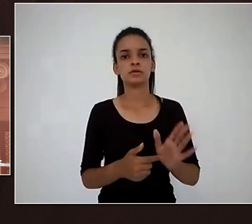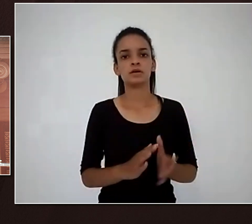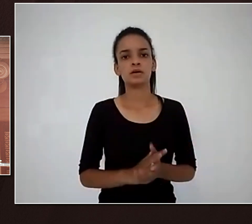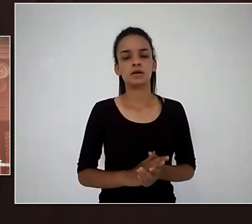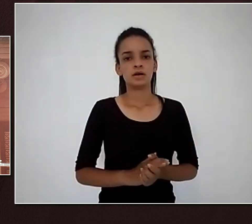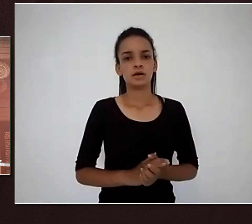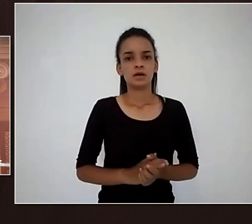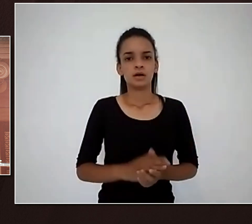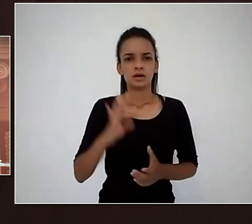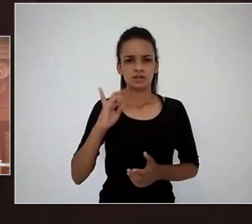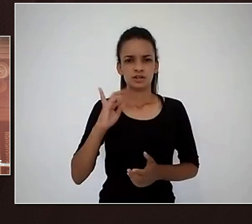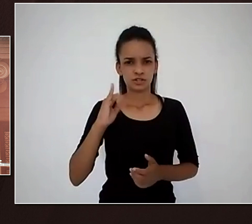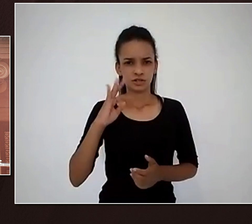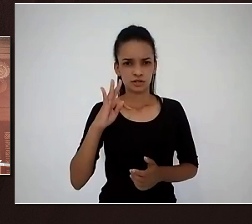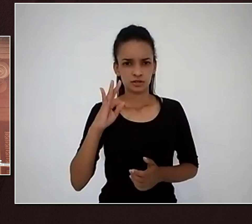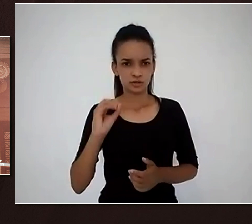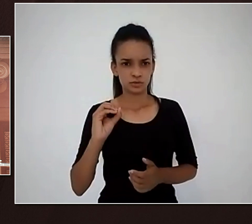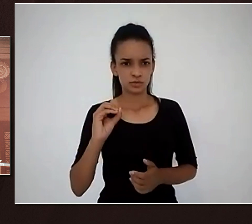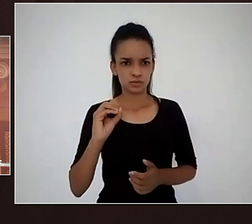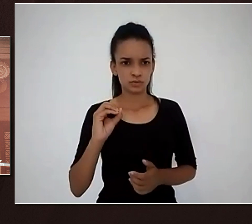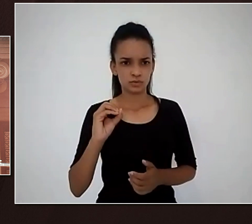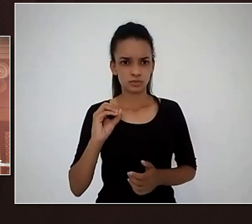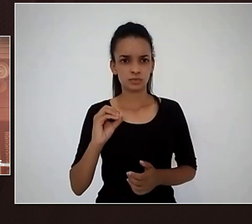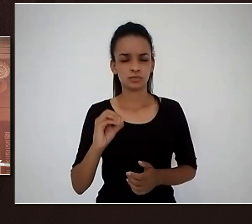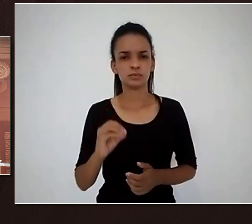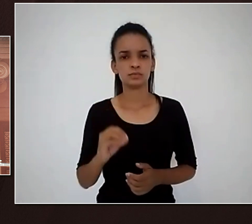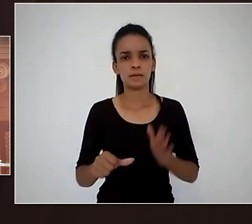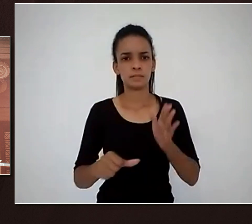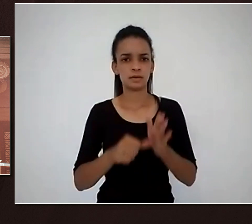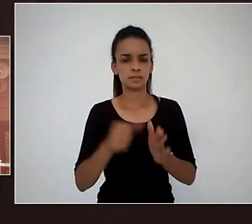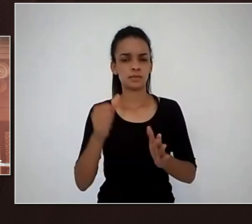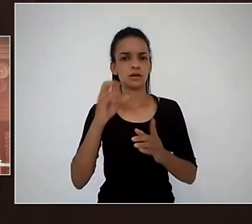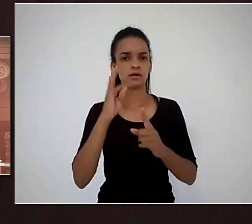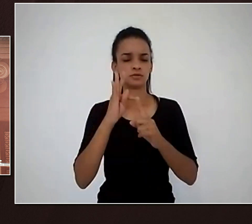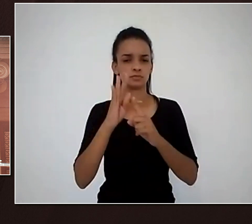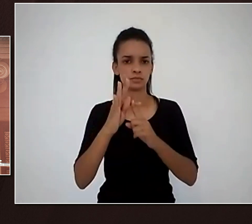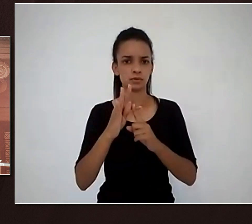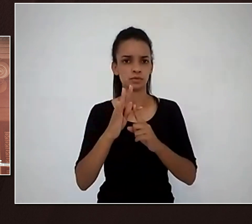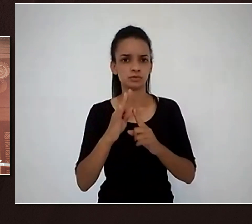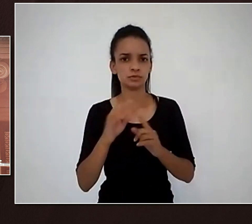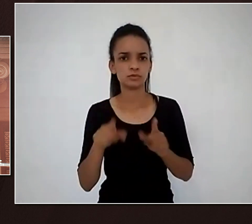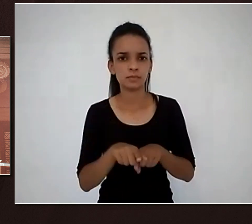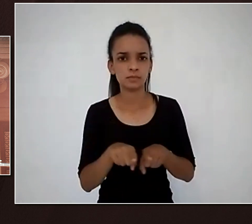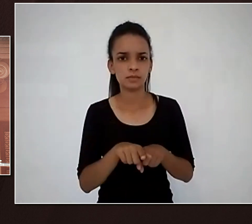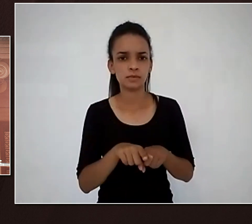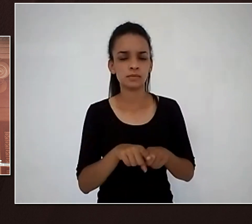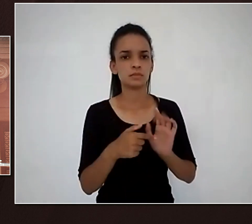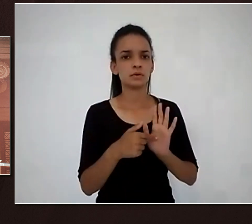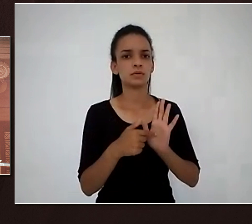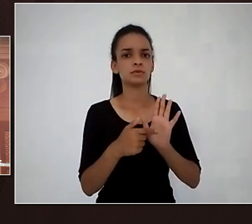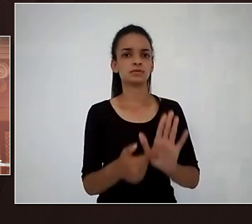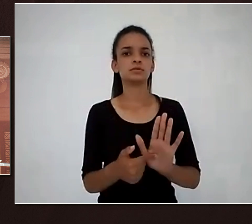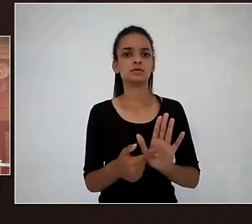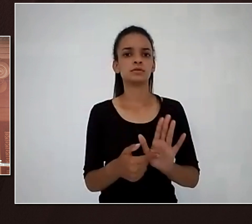lei, de 1 Timóteo 1:6 a 7, ascetismo, 1 Timóteo 4:3,